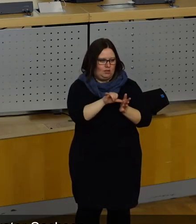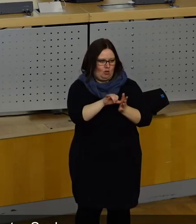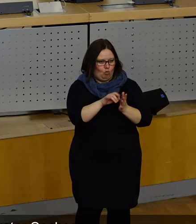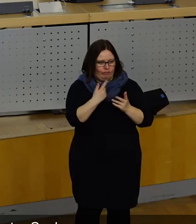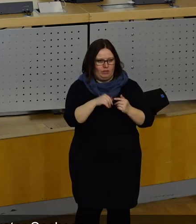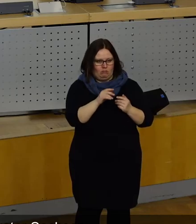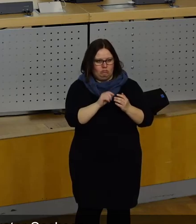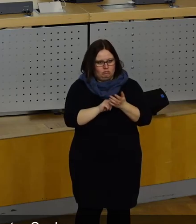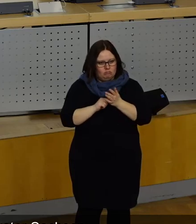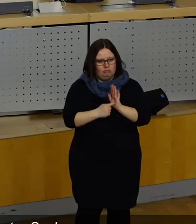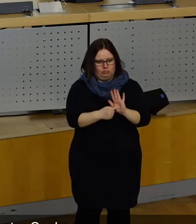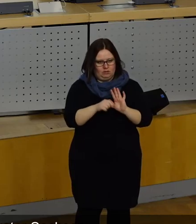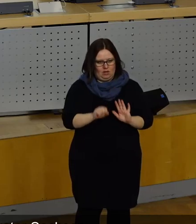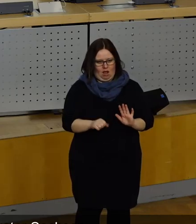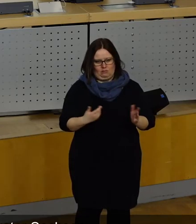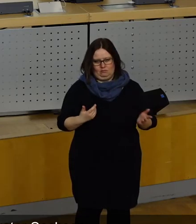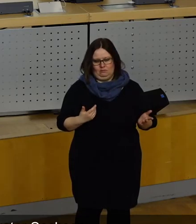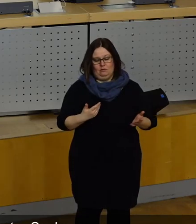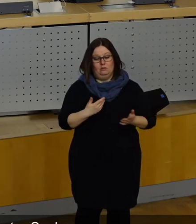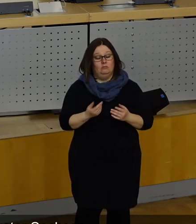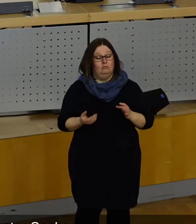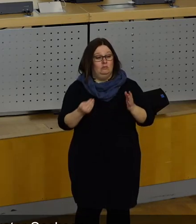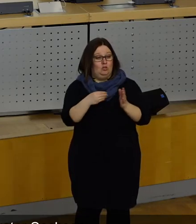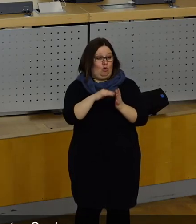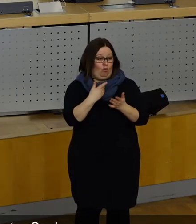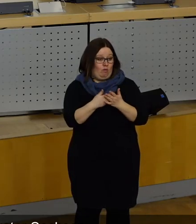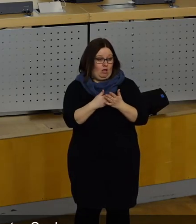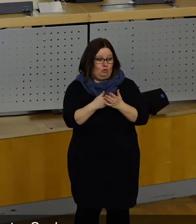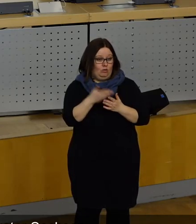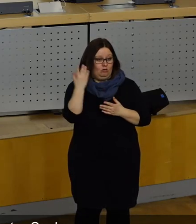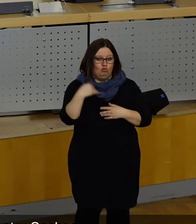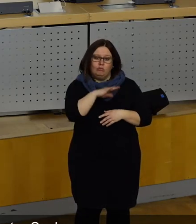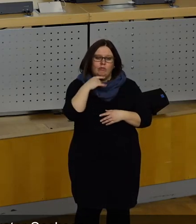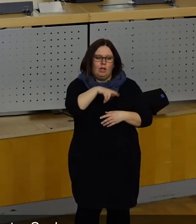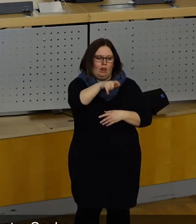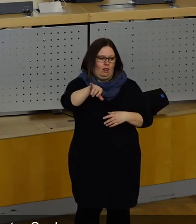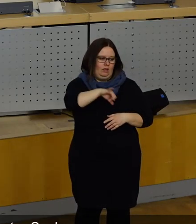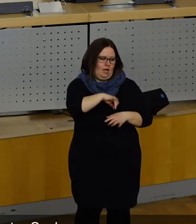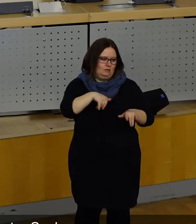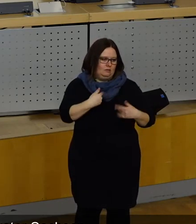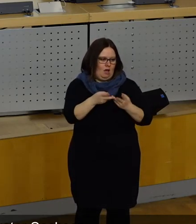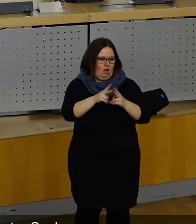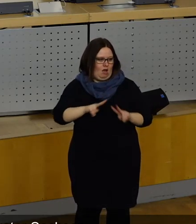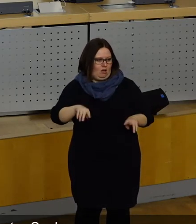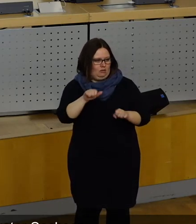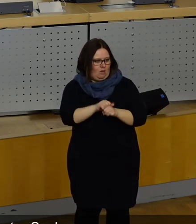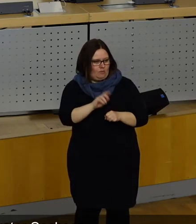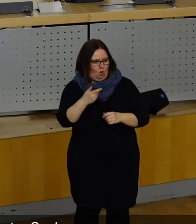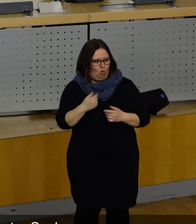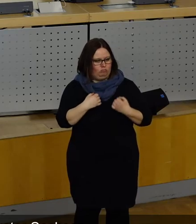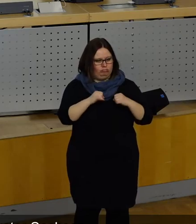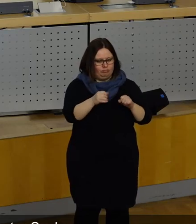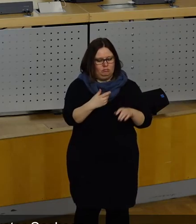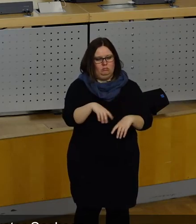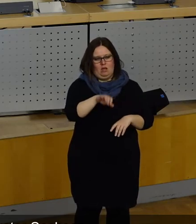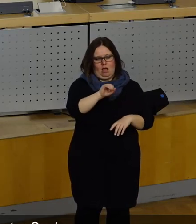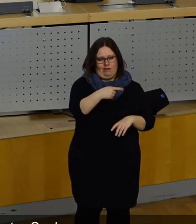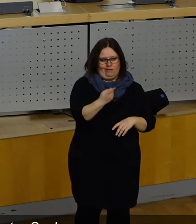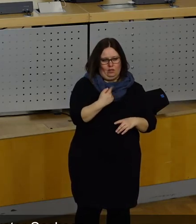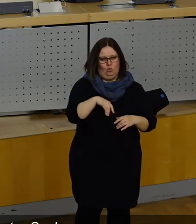Dresden. Dabei darf nicht vergessen werden, dass auch damals bereits bürgerschaftliches und ehrenamtliches Engagement durch verschiedene AGs und IGs,